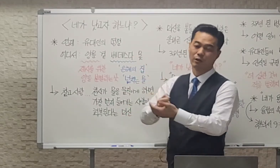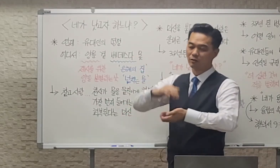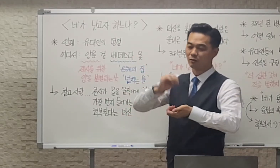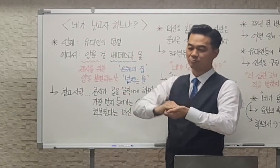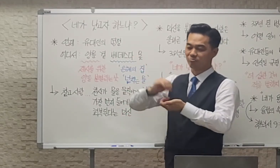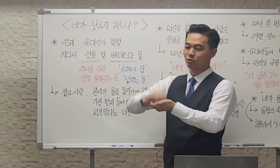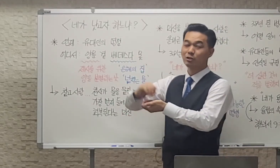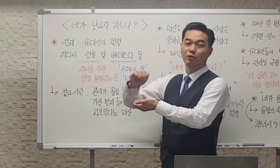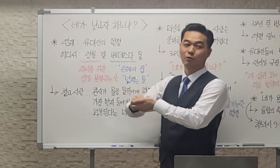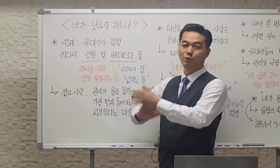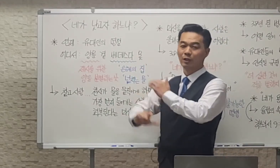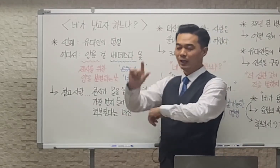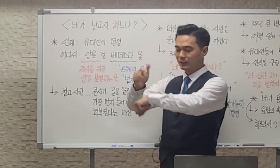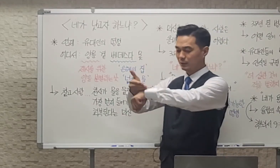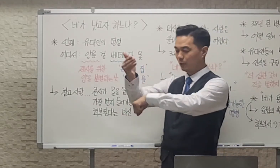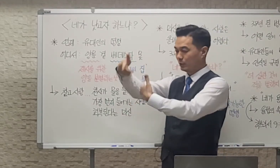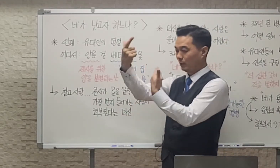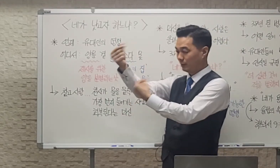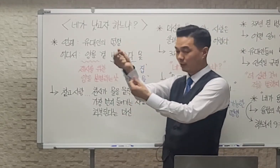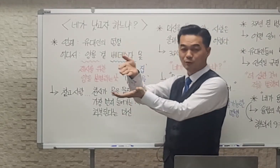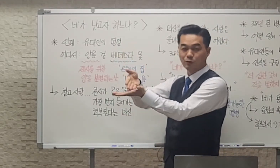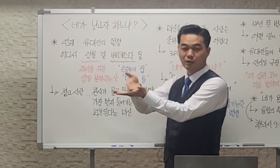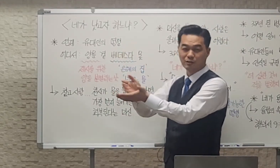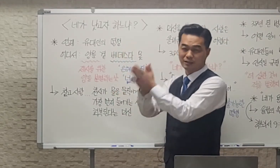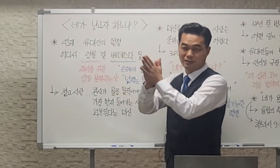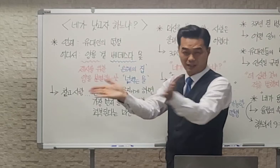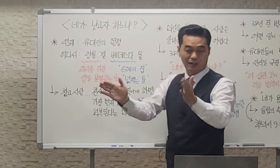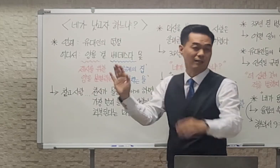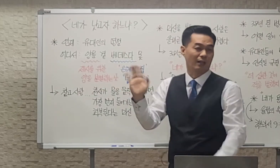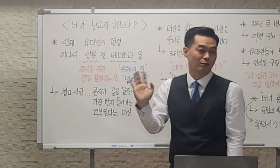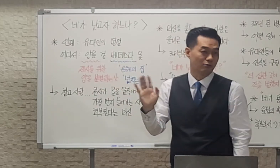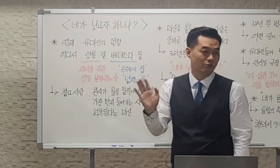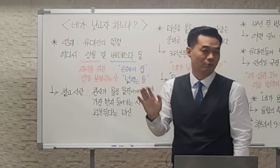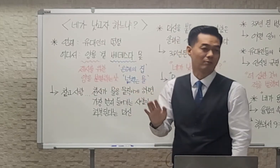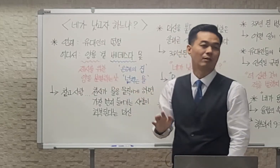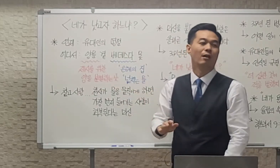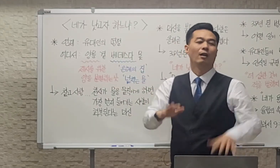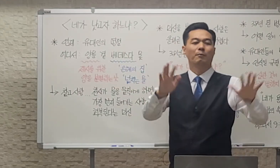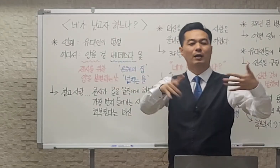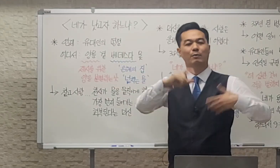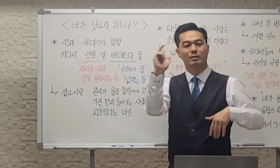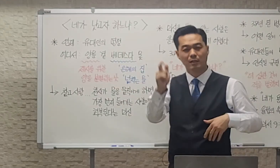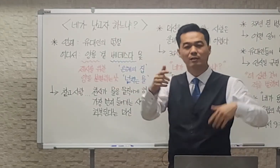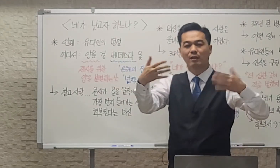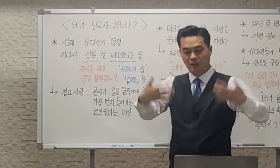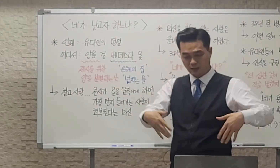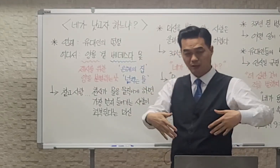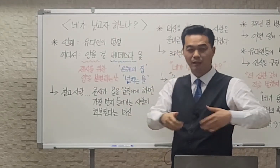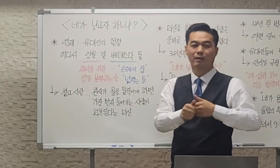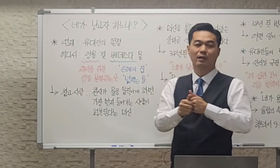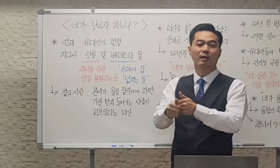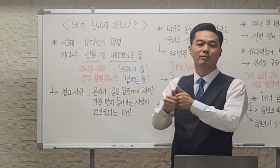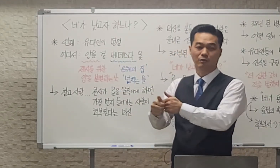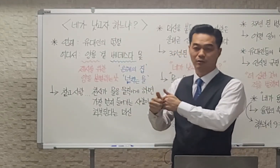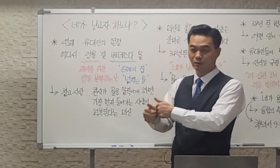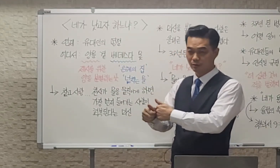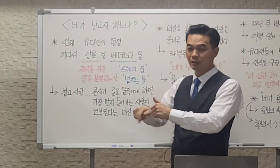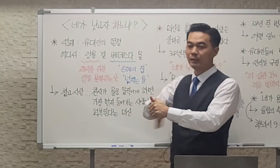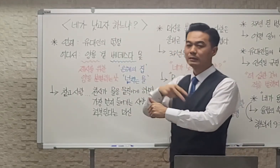정해져서 규칙적으로 아침 9시 되면 탁 뉴스 하듯이 시작하는 게 아니고 바람이 셀 때야 갈 때 따라서